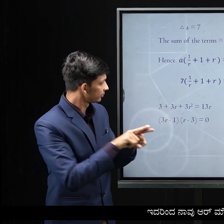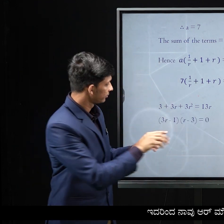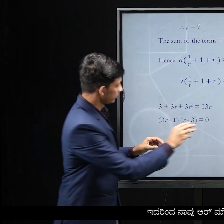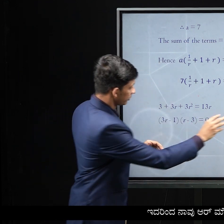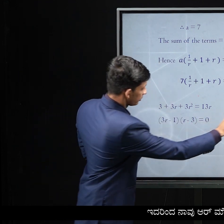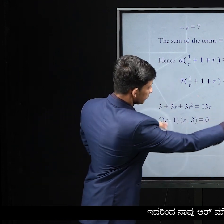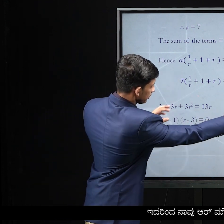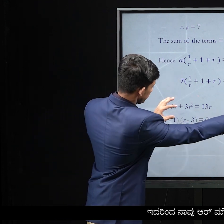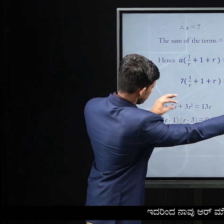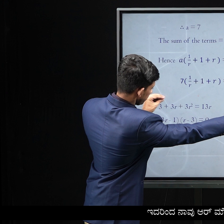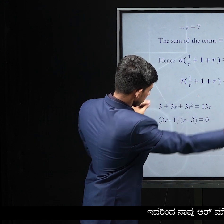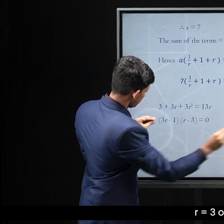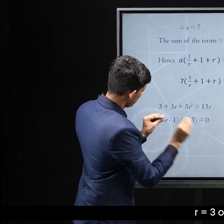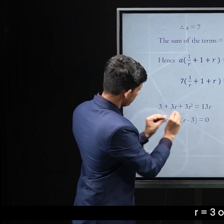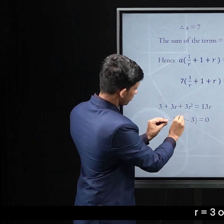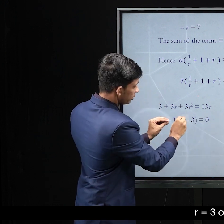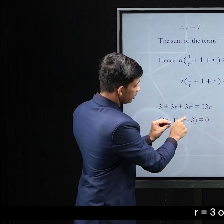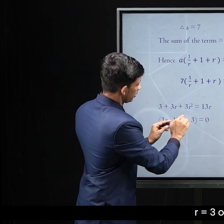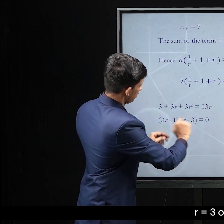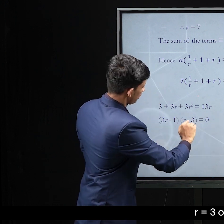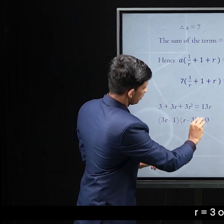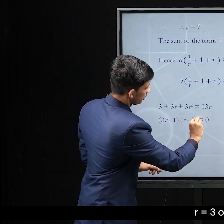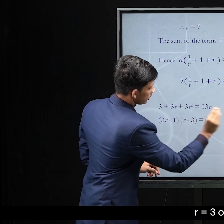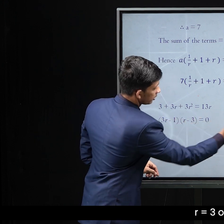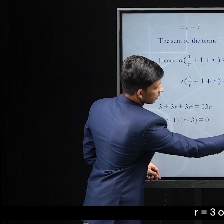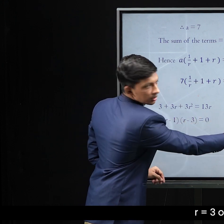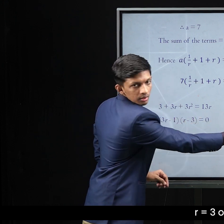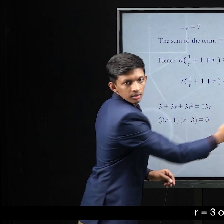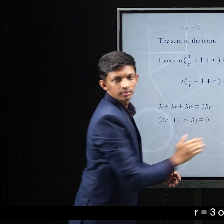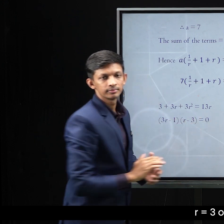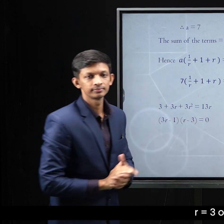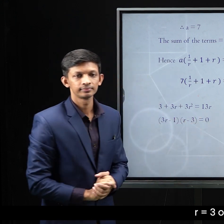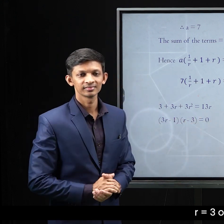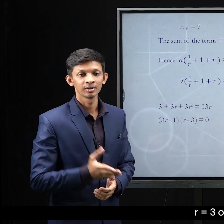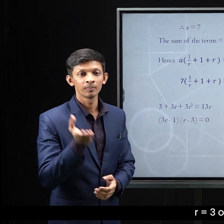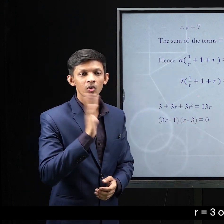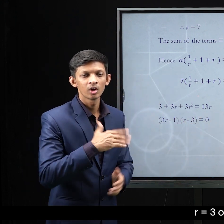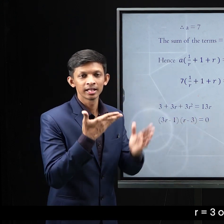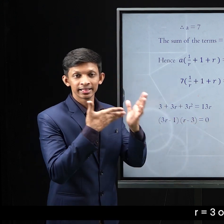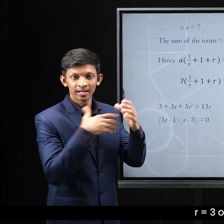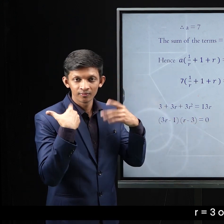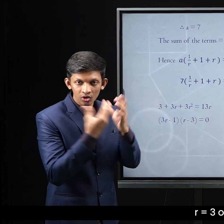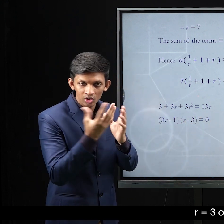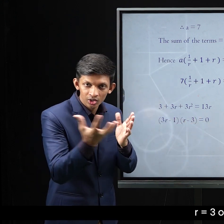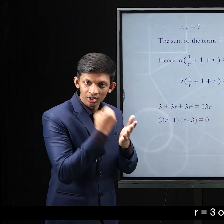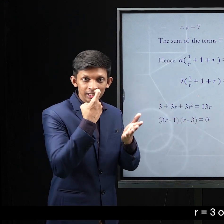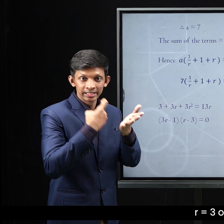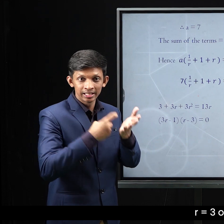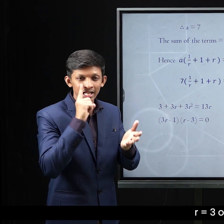ನಾವು r ಮೌಲ್ಯಗಳನ್ನು ಪಡೆಯುತ್ತೇವೆ. r ಇಸ್ಕ್ವಲ್ ಟು 3 ಅಥವಾ r ಇಸ್ಕ್ವಲ್ ಟು 1/3.